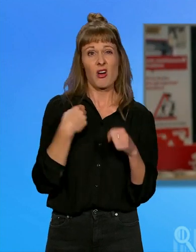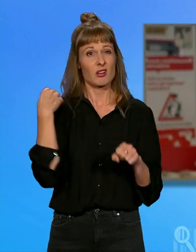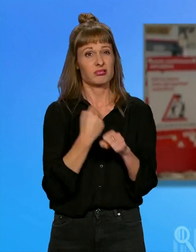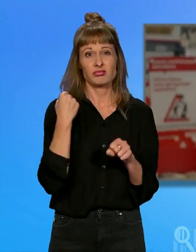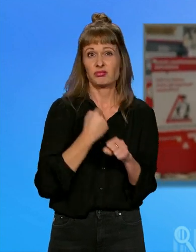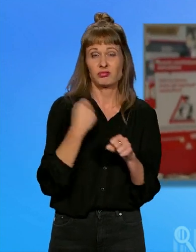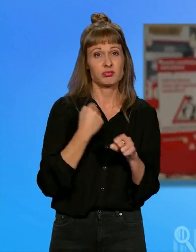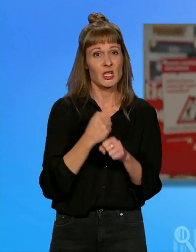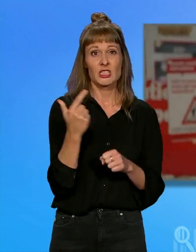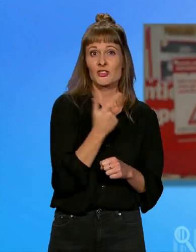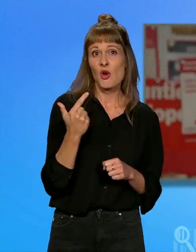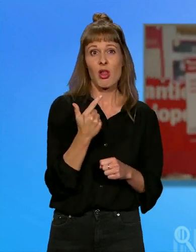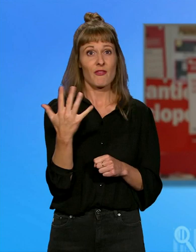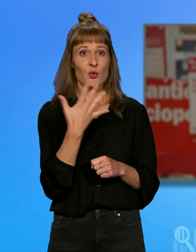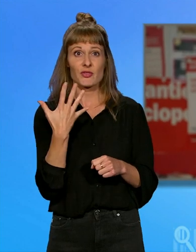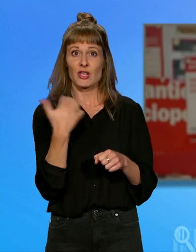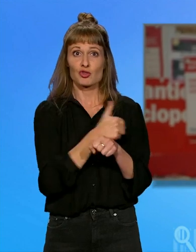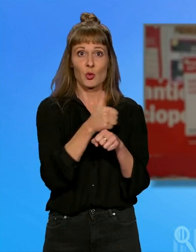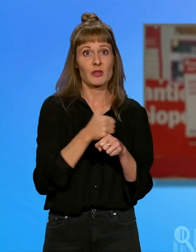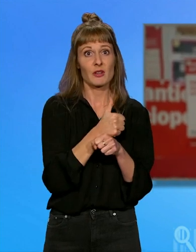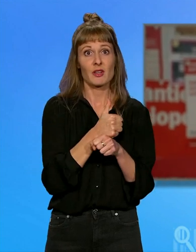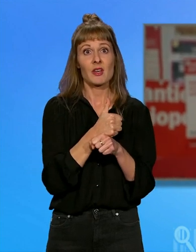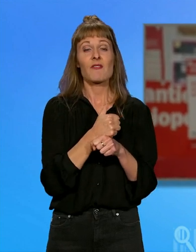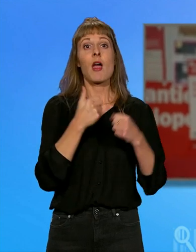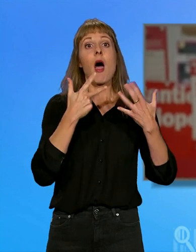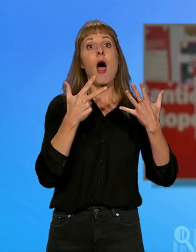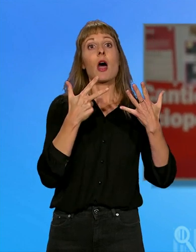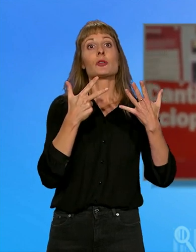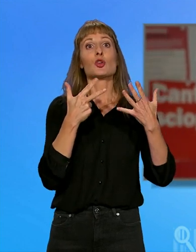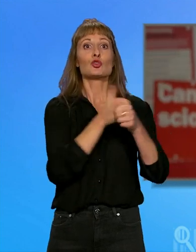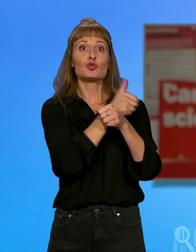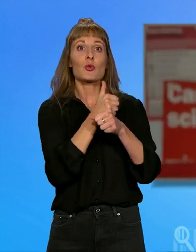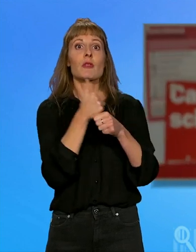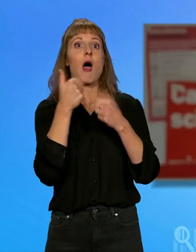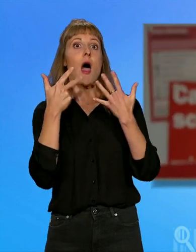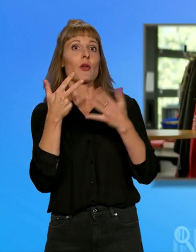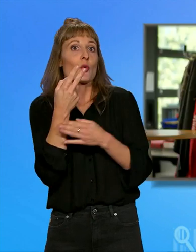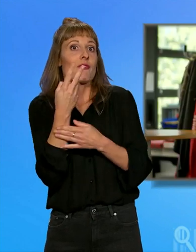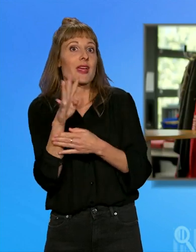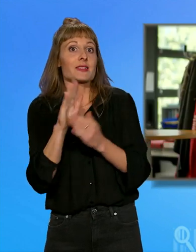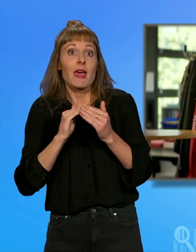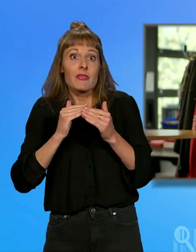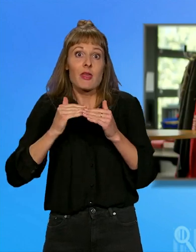Systematisch nicht zahlt. Alles, was nach 8 Stunden 48 im DPD-Universum geschaffen wird, ist einfach nicht zahlt worden, bis heute nicht.